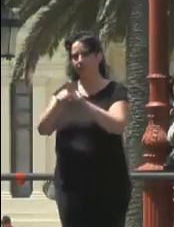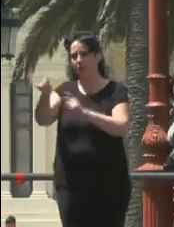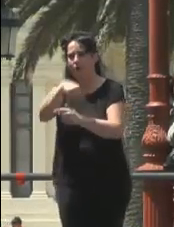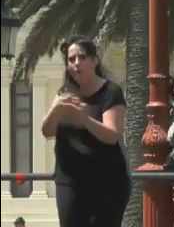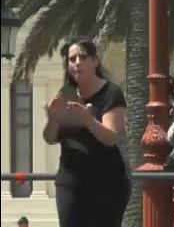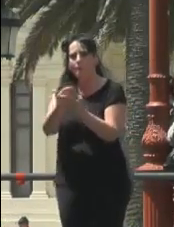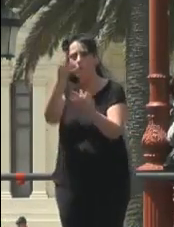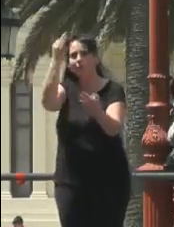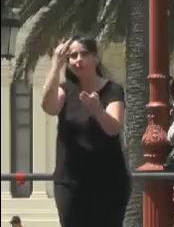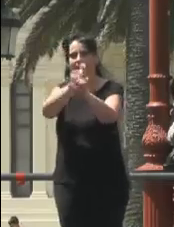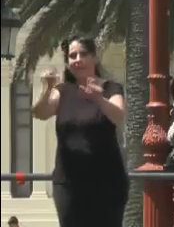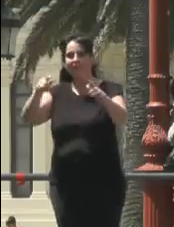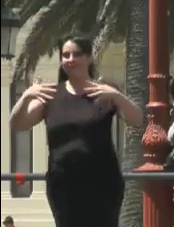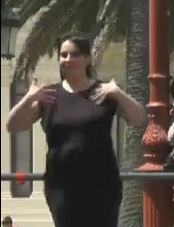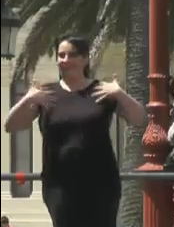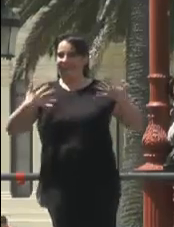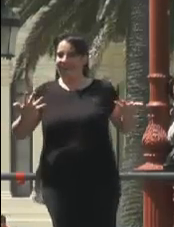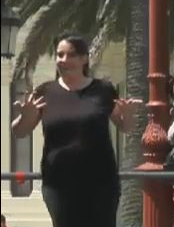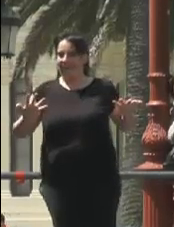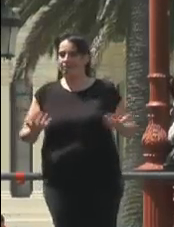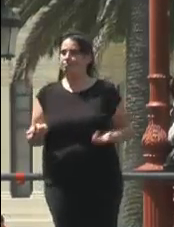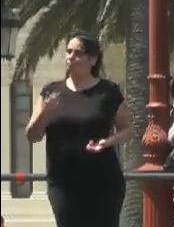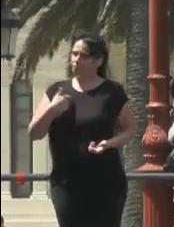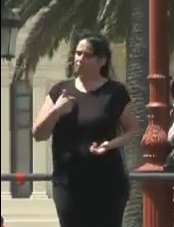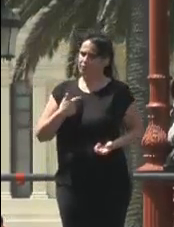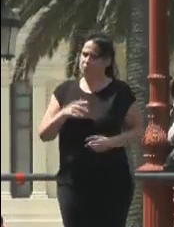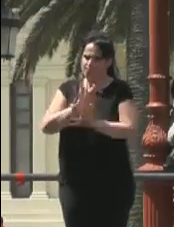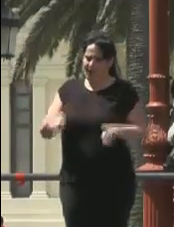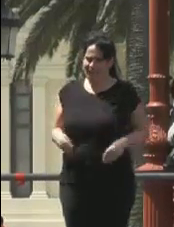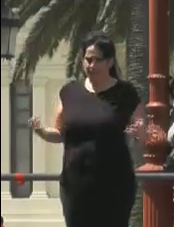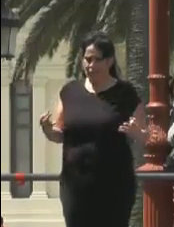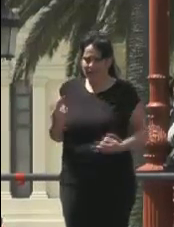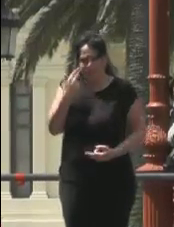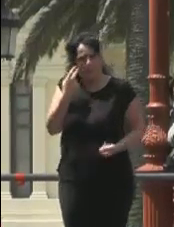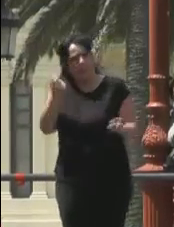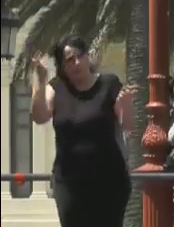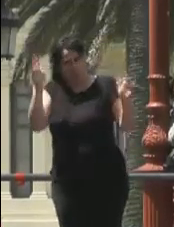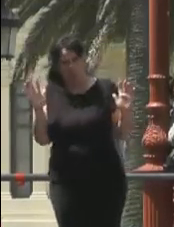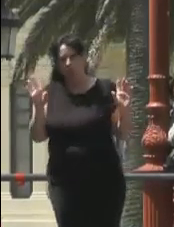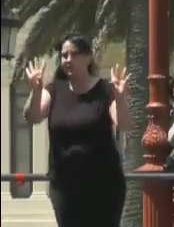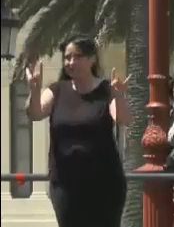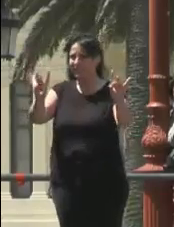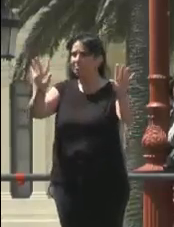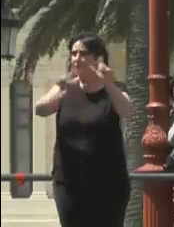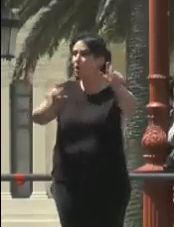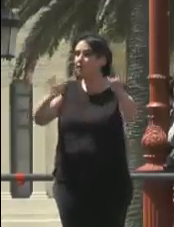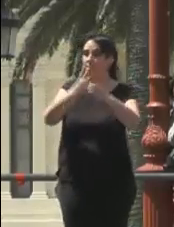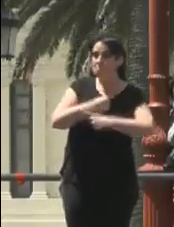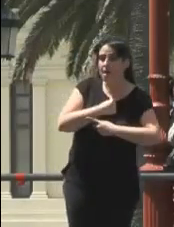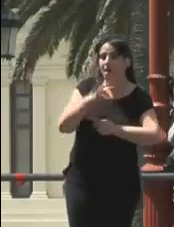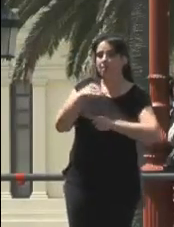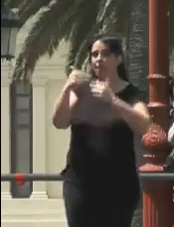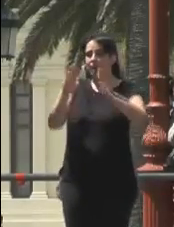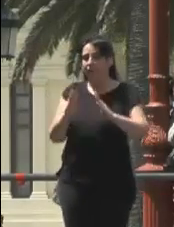concretas. En todo caso, acepto una cuestión. Acepto que generamos un poco de miedo, pero no generamos miedo en los desempleados ni en los que han perdido su